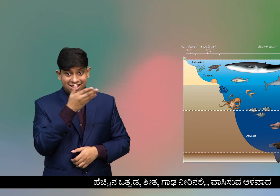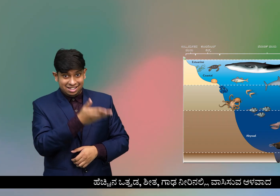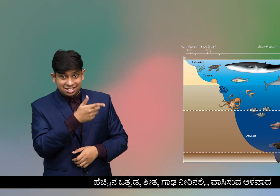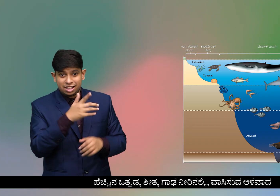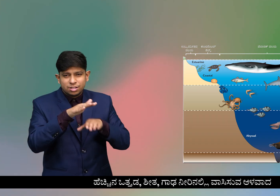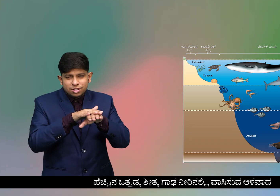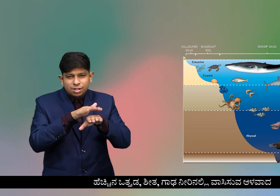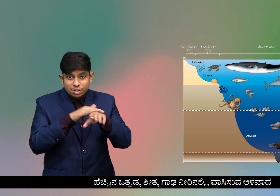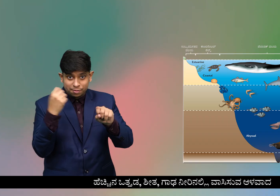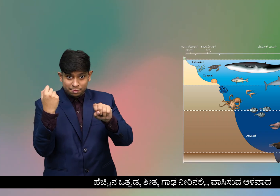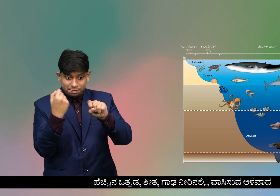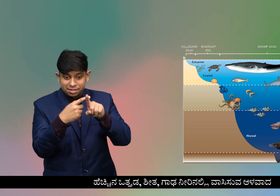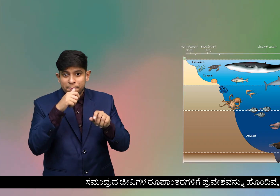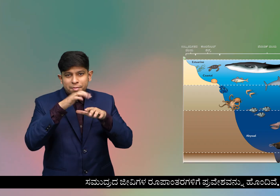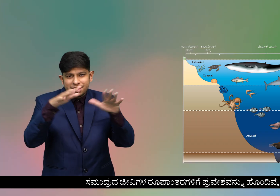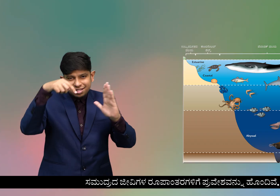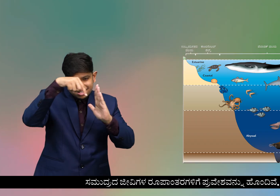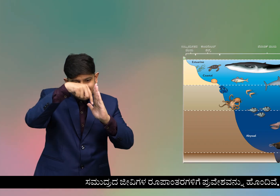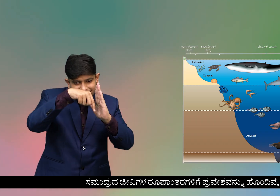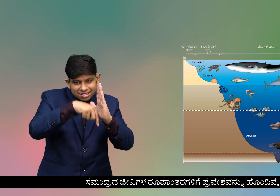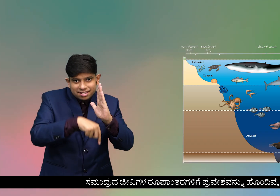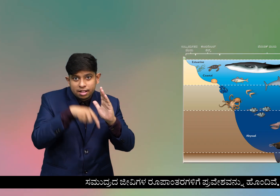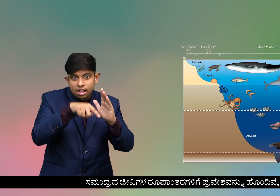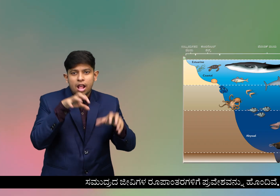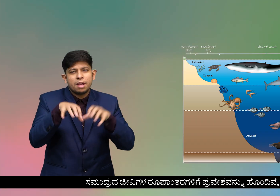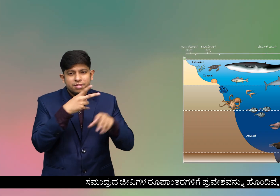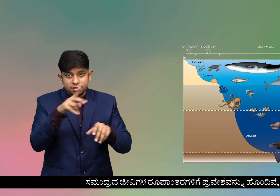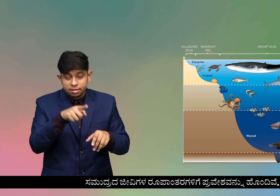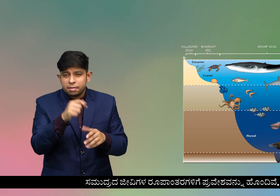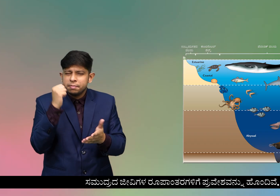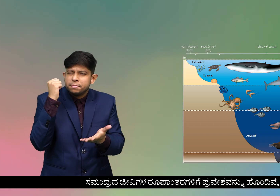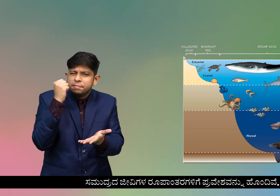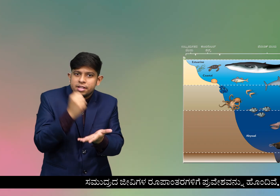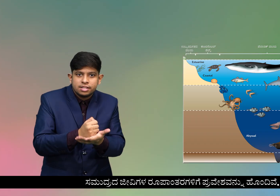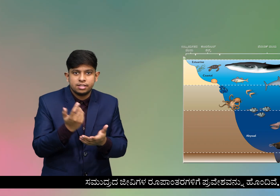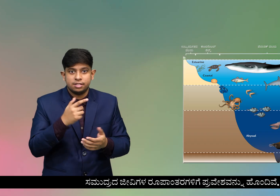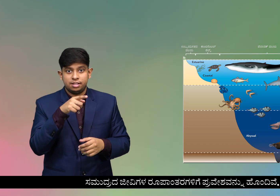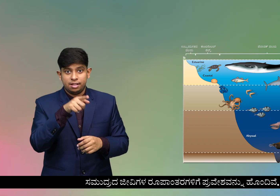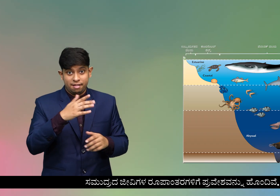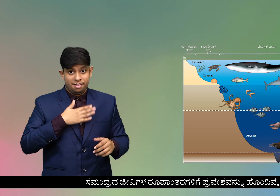ಗಾಢ ನೀರಿನಲ್ಲಿ ವಾಸಿಸುವ ಆಳವಾದ ಸಮುದ್ರದ ಜೀವಿಗಳ ರೂಪಾಂತರಗಳಿಗೆ ಪ್ರವೇಶವನ್ನ ಹೊಂದಿದೆ.